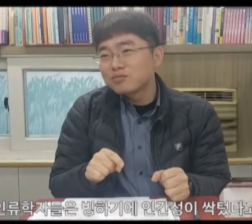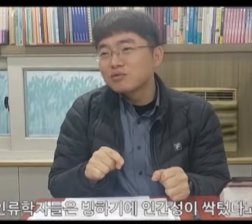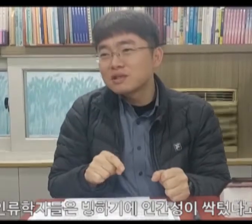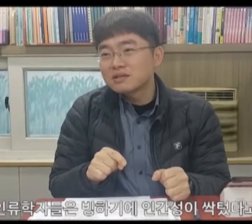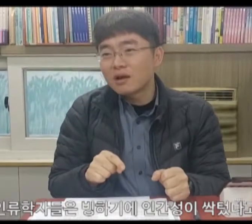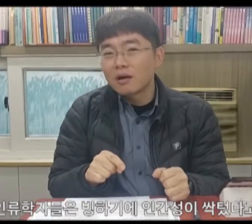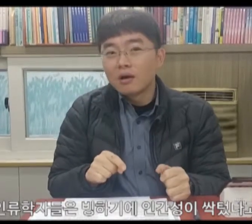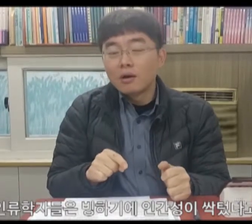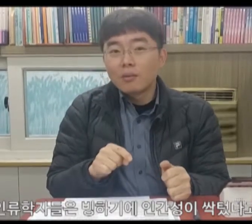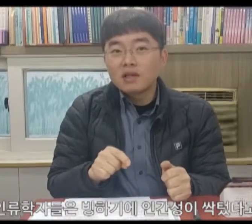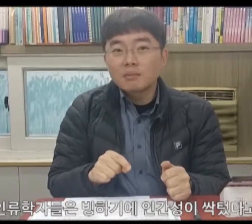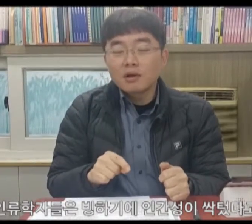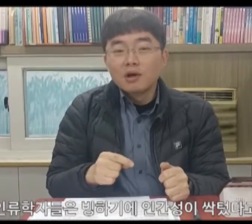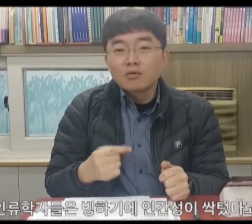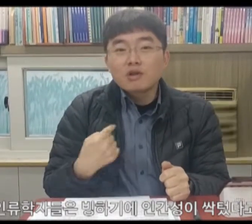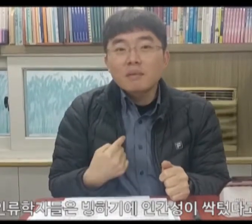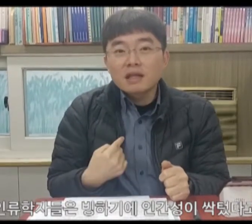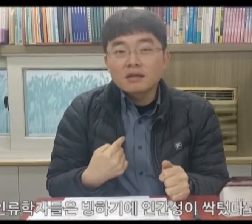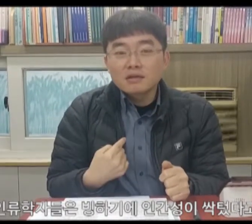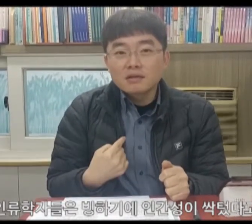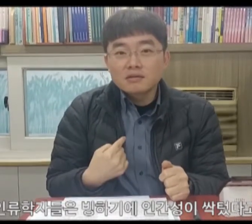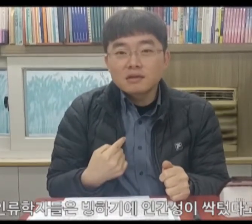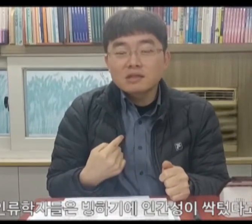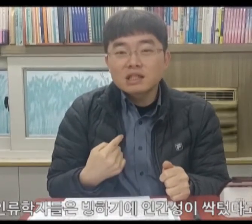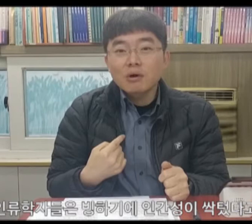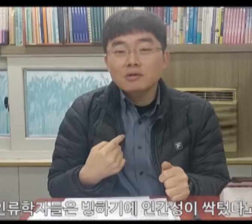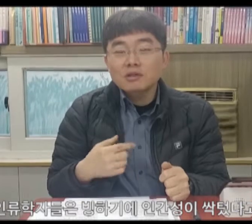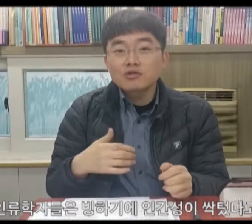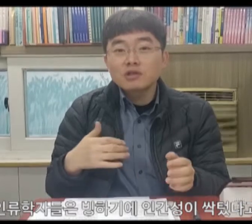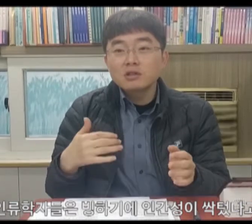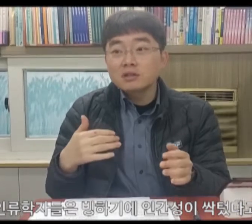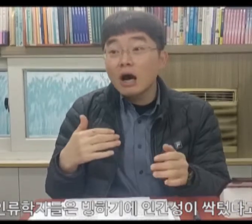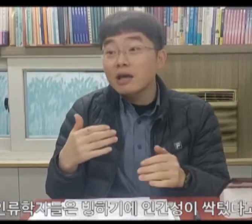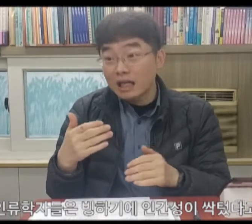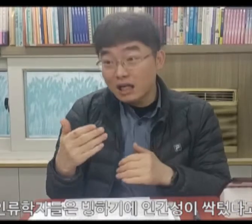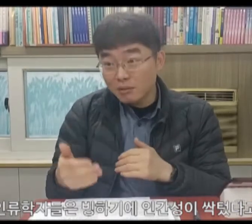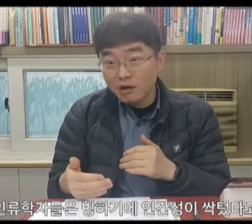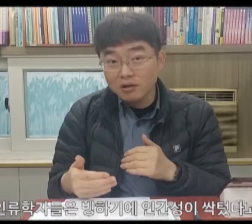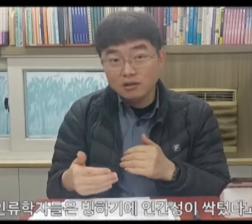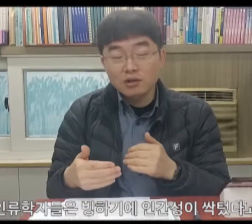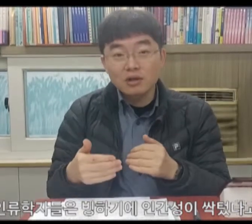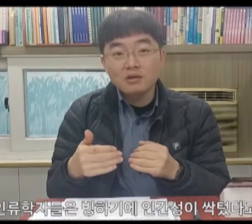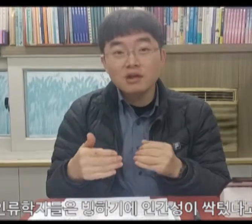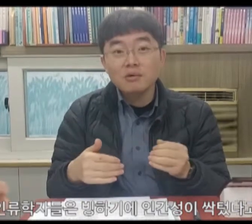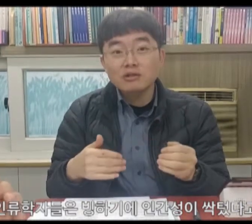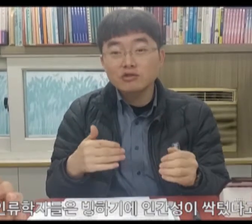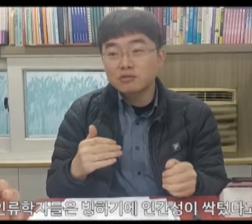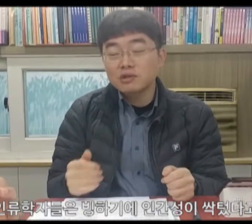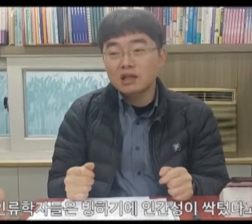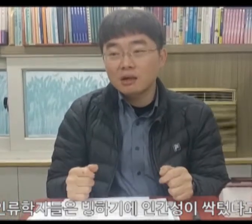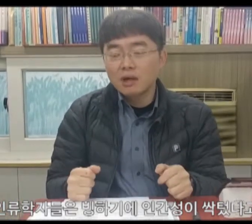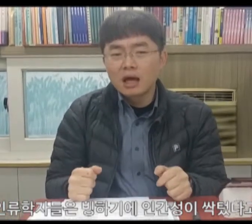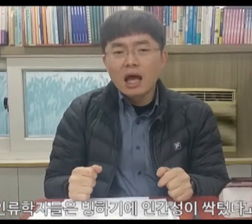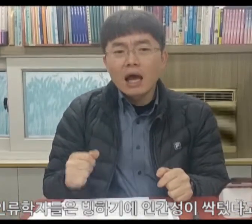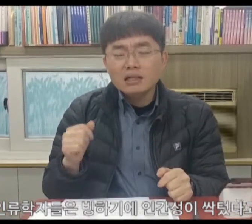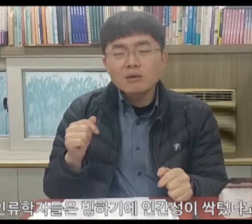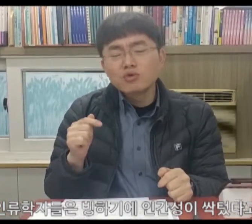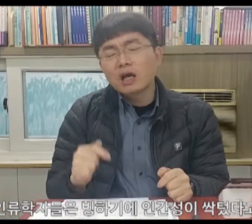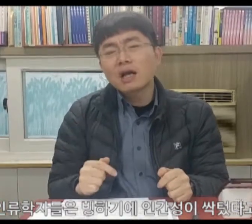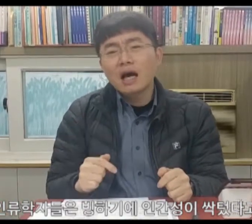부분이 있어요. 왜냐하면 우리만 이걸 지어로 쓸 수 있는 상황이 아니라면 그리고 이걸 설명할 수 있는 부분이 아니라면 가장 무난하게